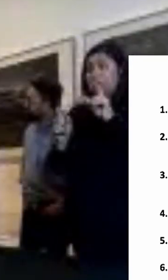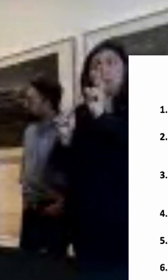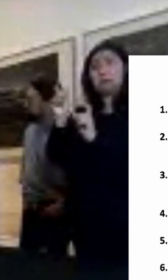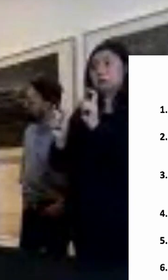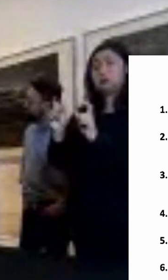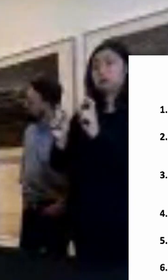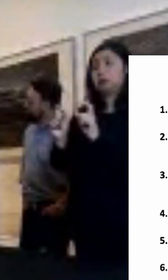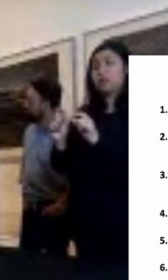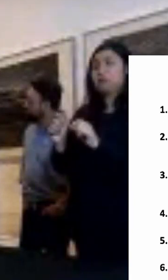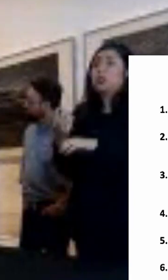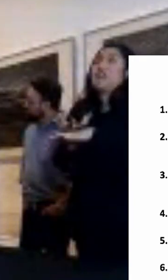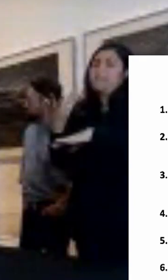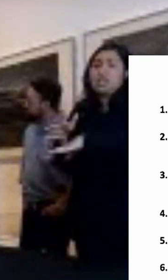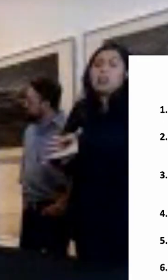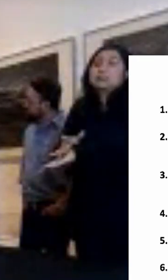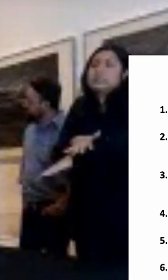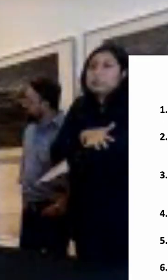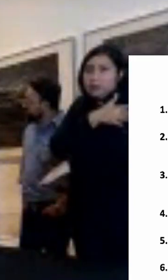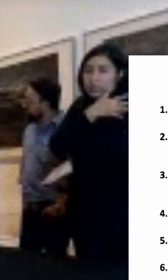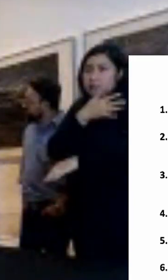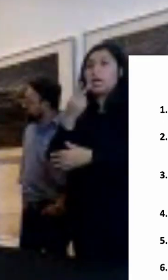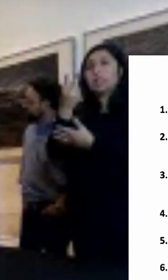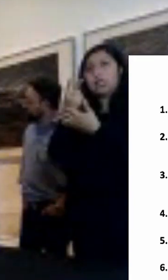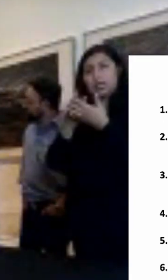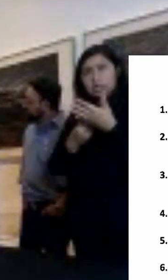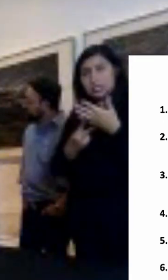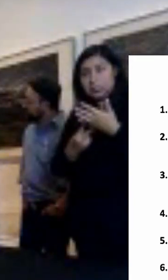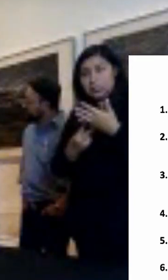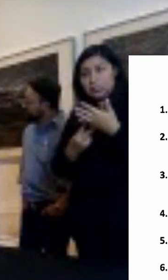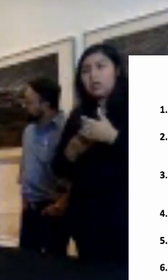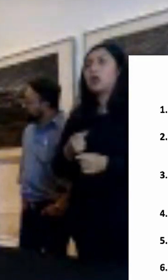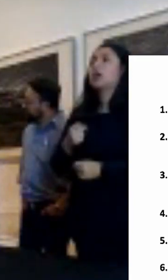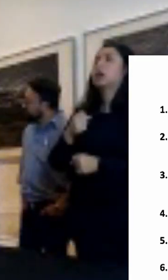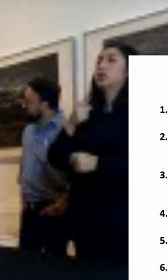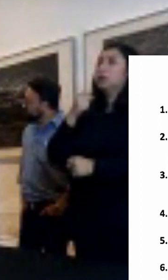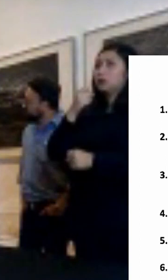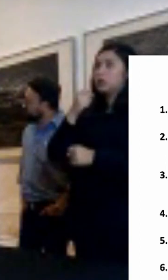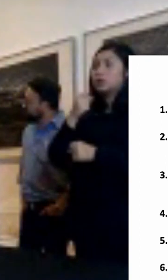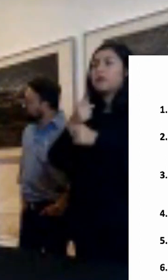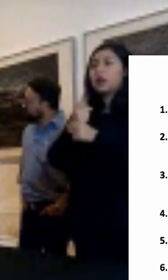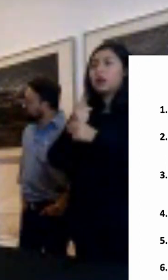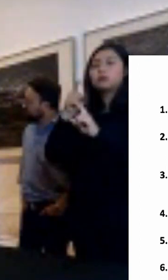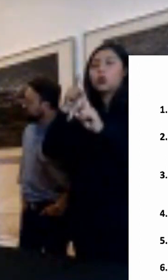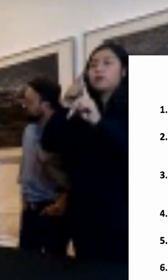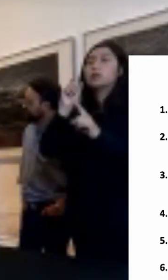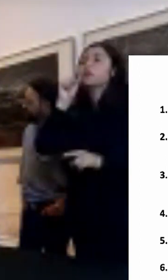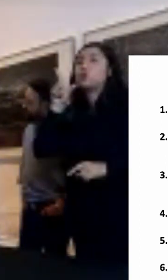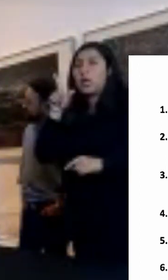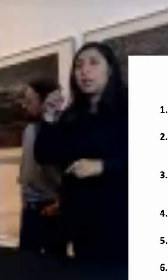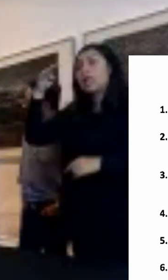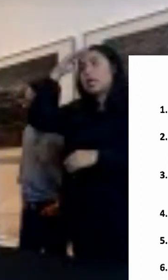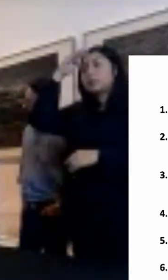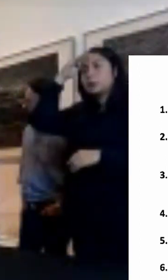con sensibilidad obviamente artística, y los trabajos iban en torno a revisitar las experiencias propias, compartirlas